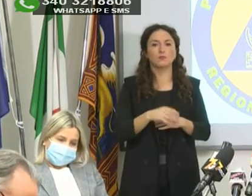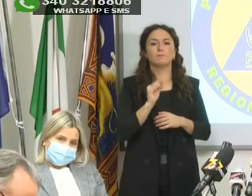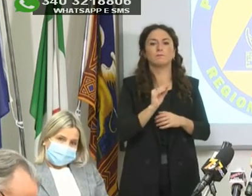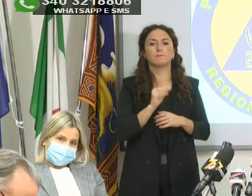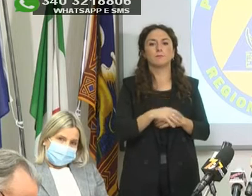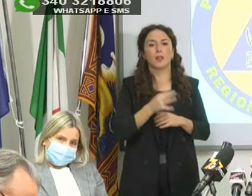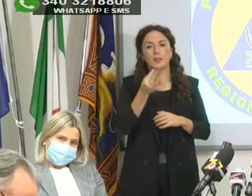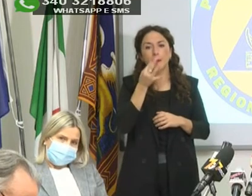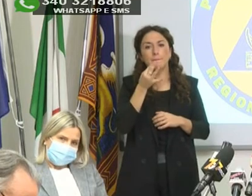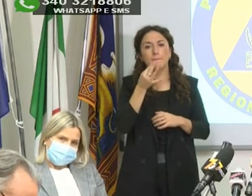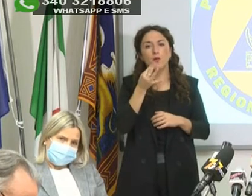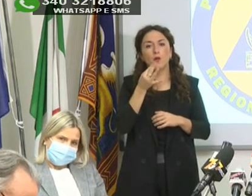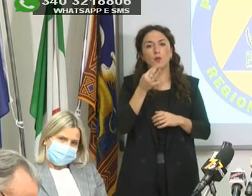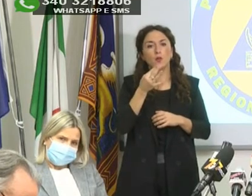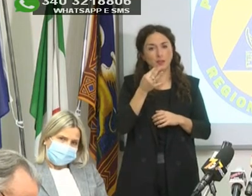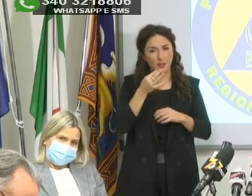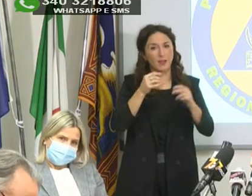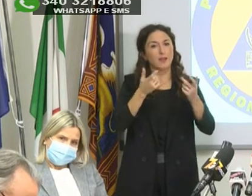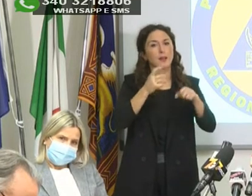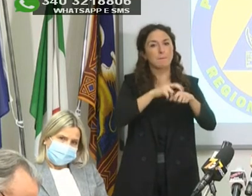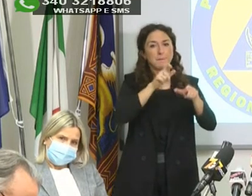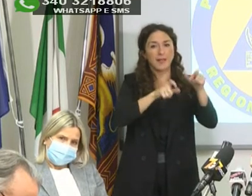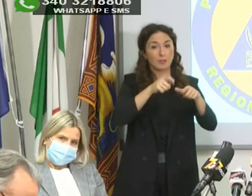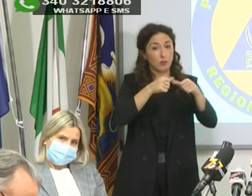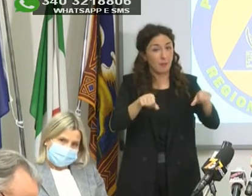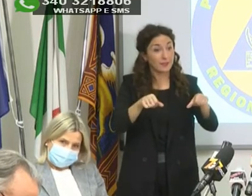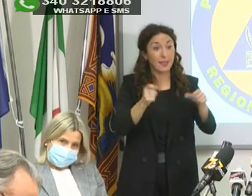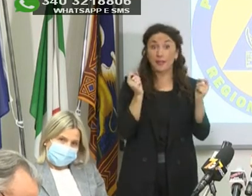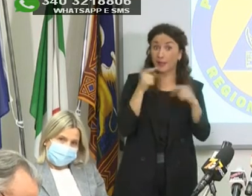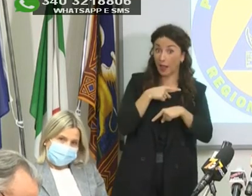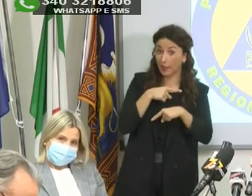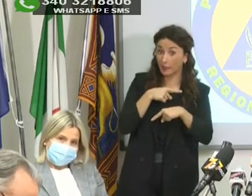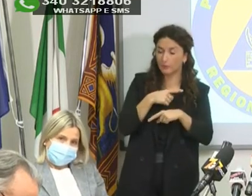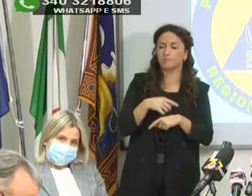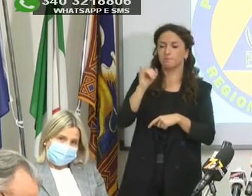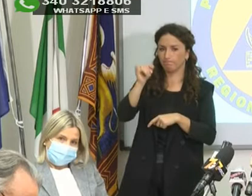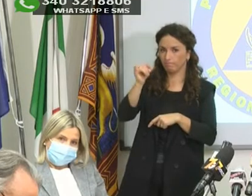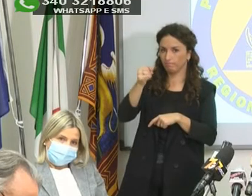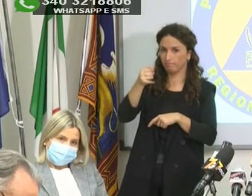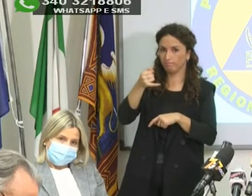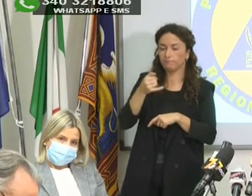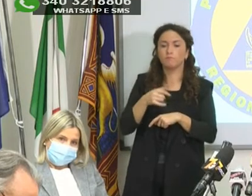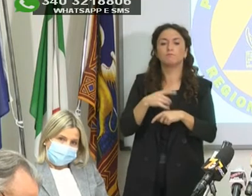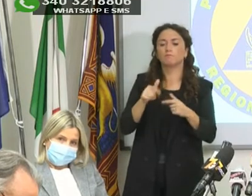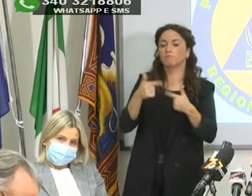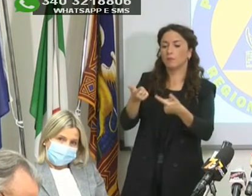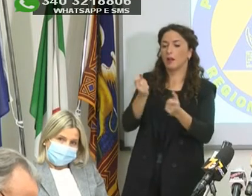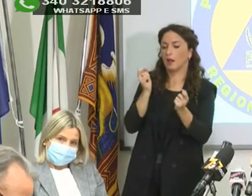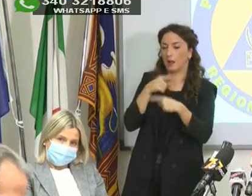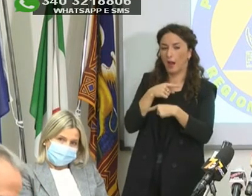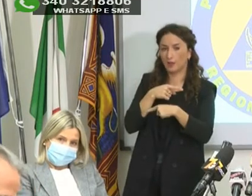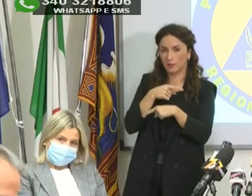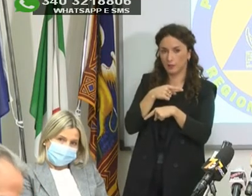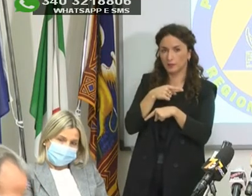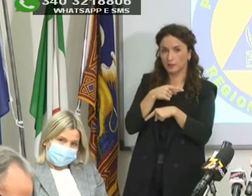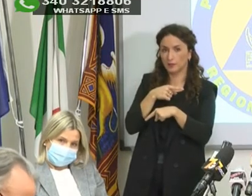che verranno effettuati dai medici di base sono gratuiti? Sì, gratuiti al paziente e